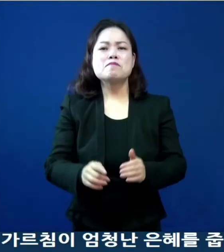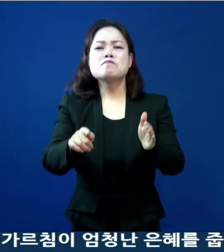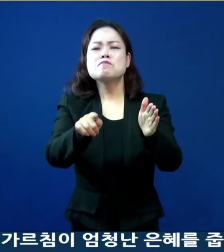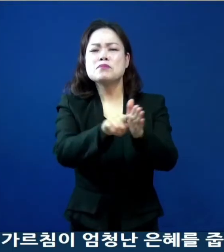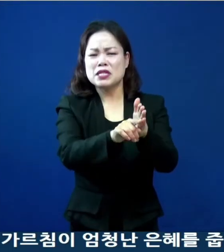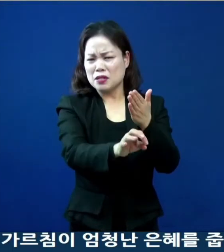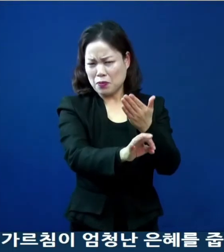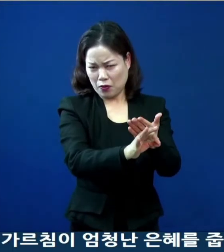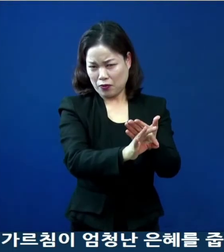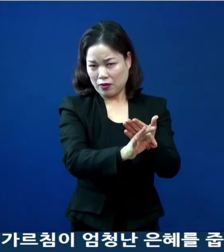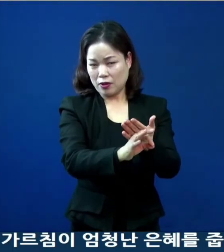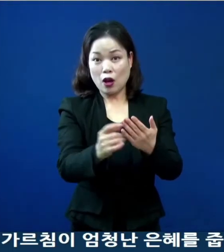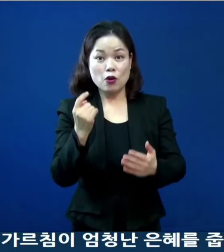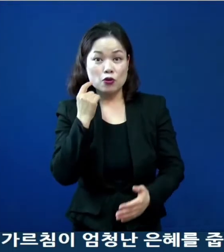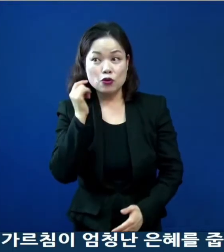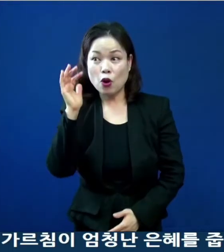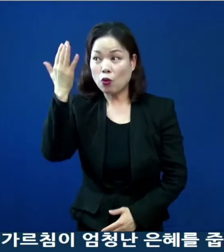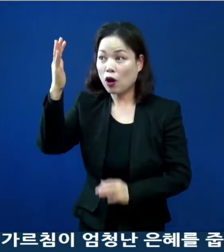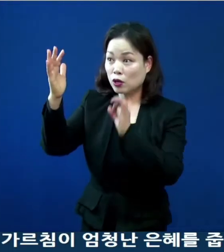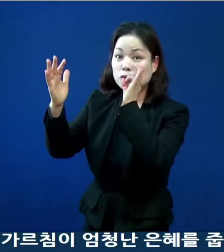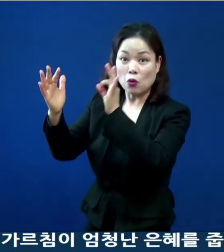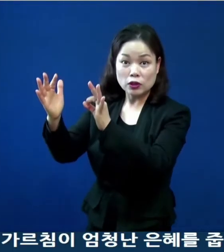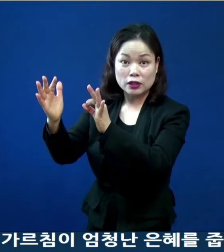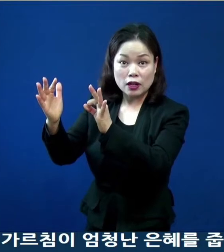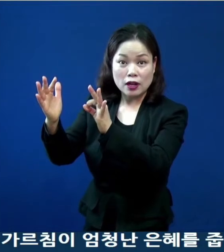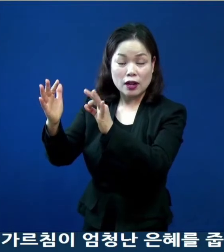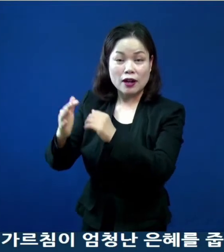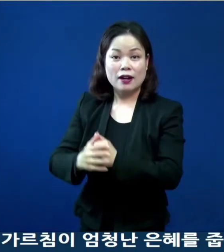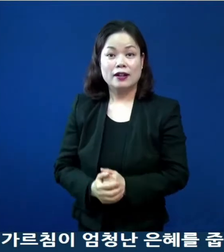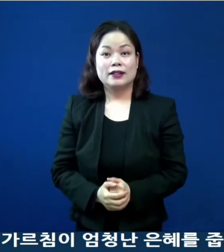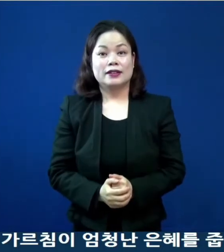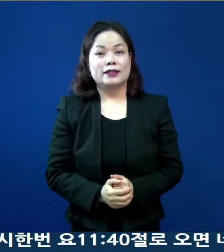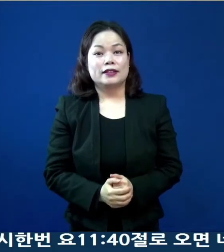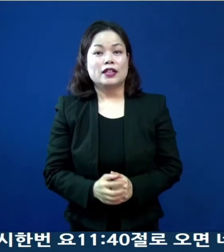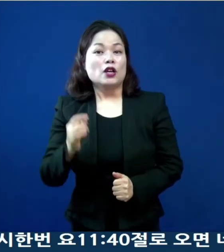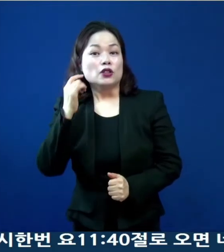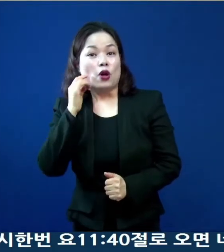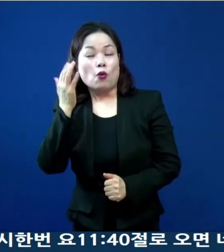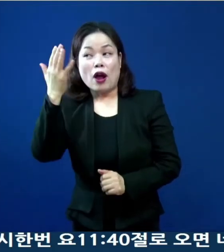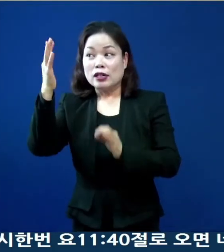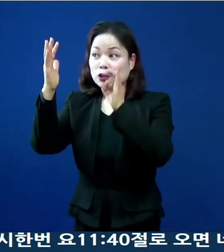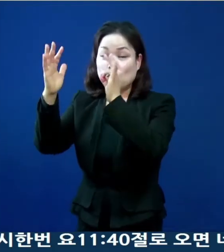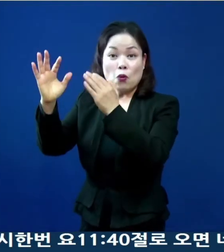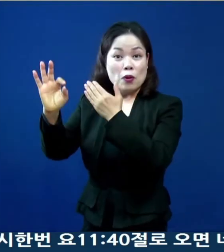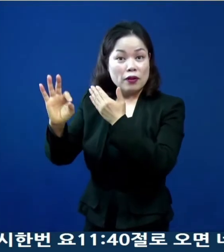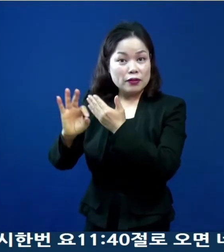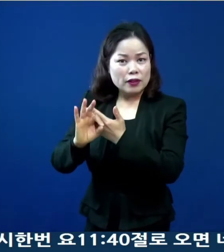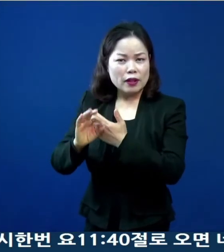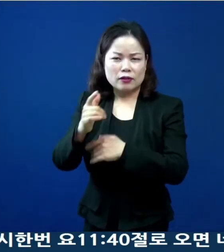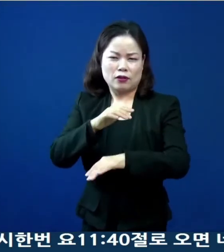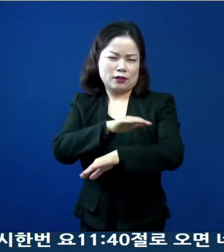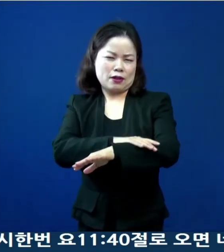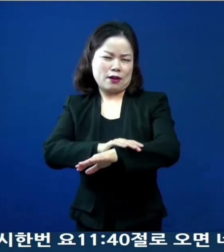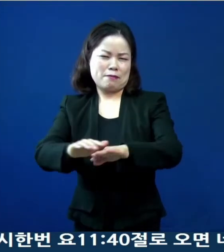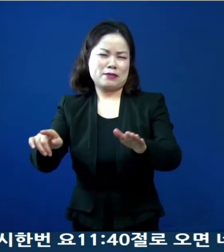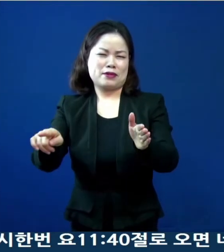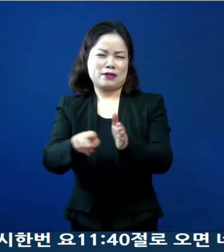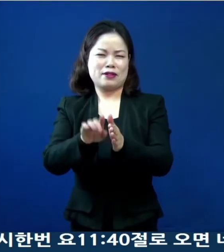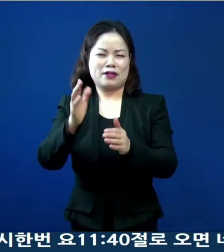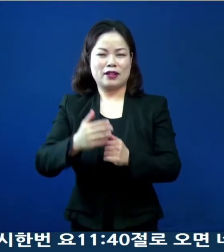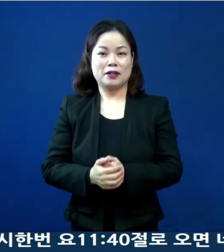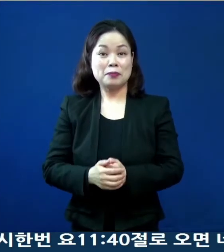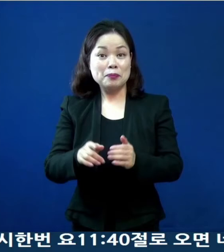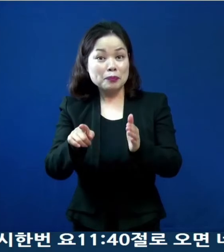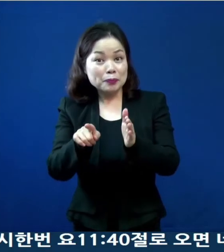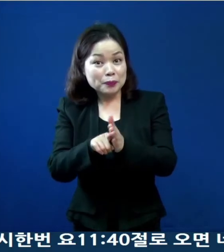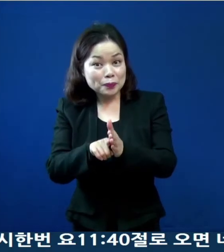믿으면 영광을 보리라. 여러분, 영광을 보면요 더 잘 믿게 됩니다.